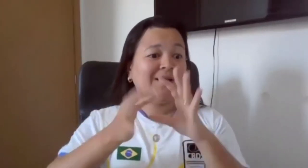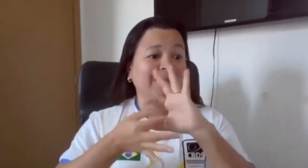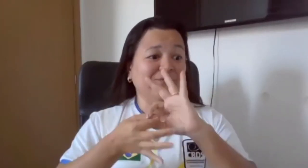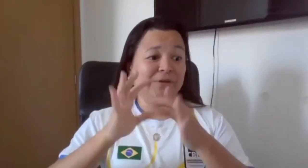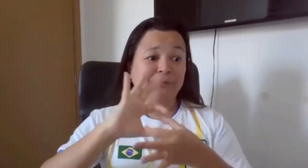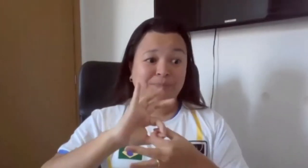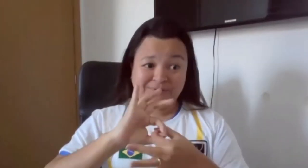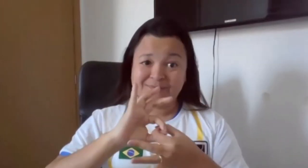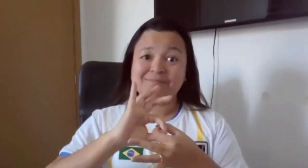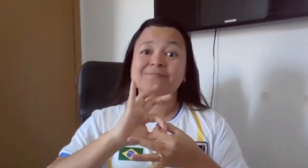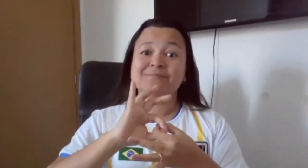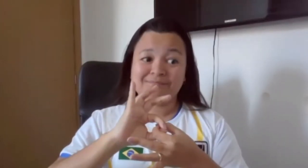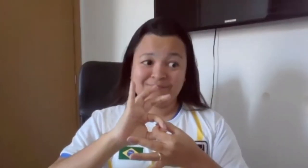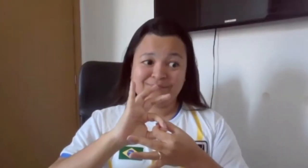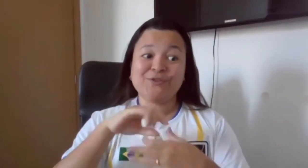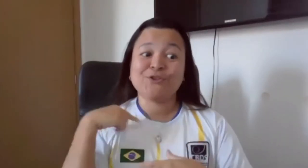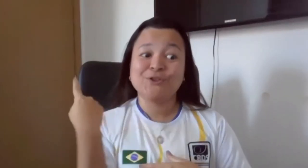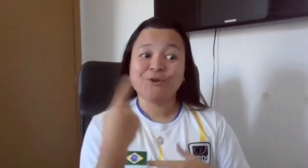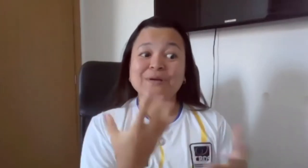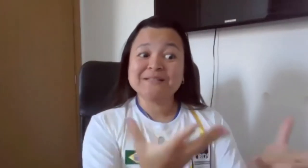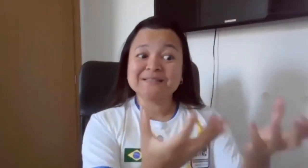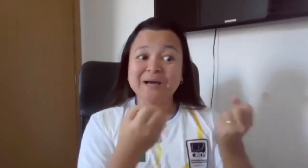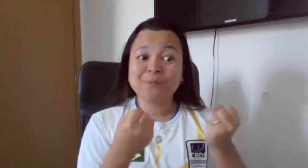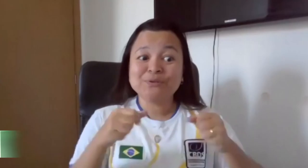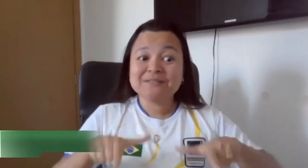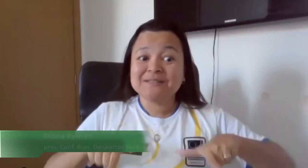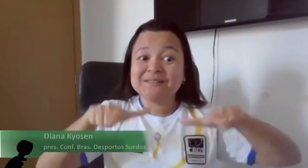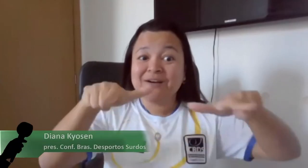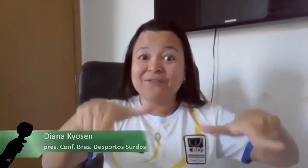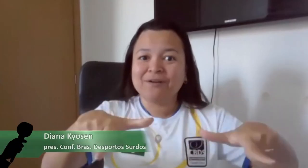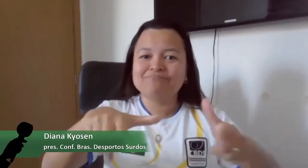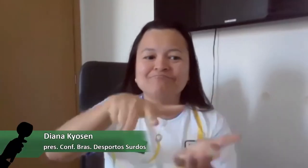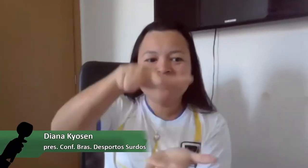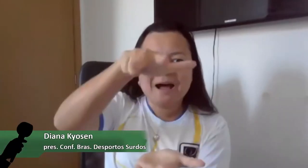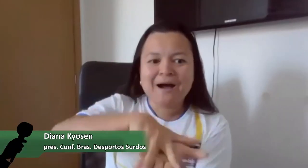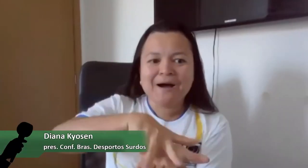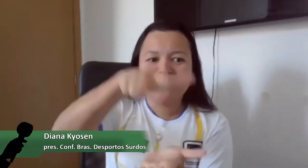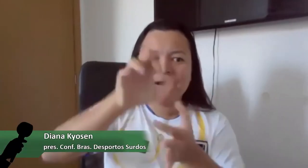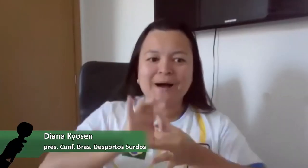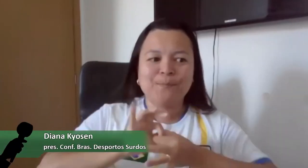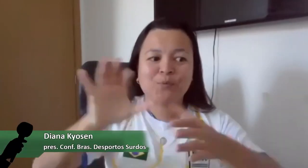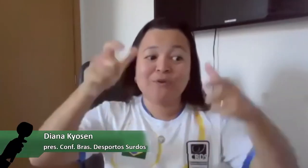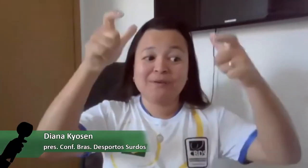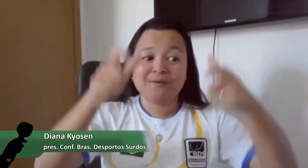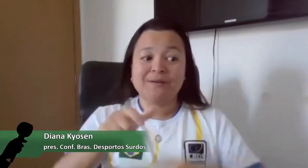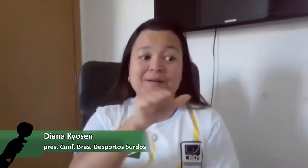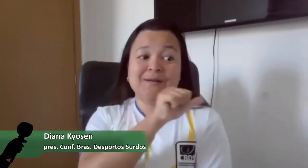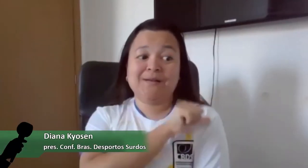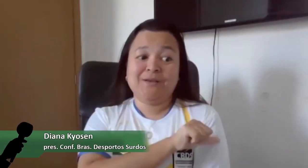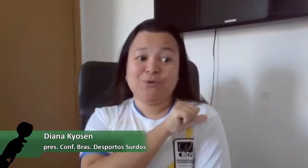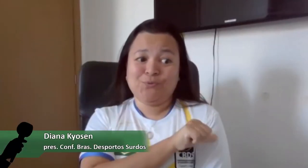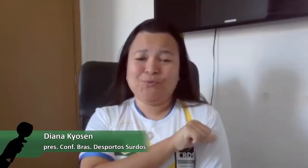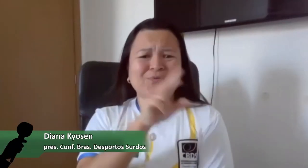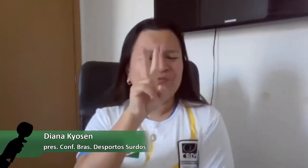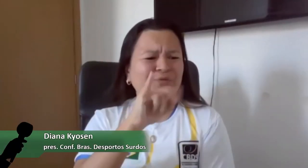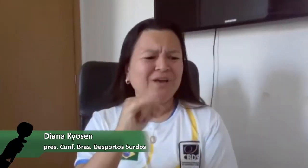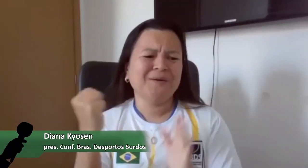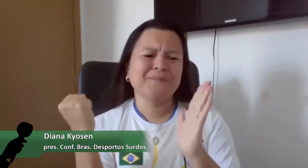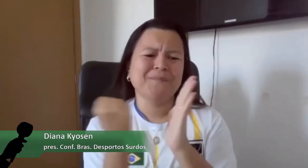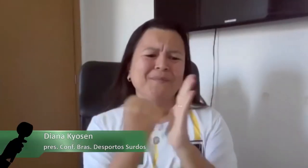a Delphi Olympics, que é o evento internacional, que é a Olimpíada dos Surdos, que é o maior campeonato de surdos do mundo, que vai ser no